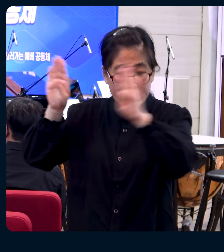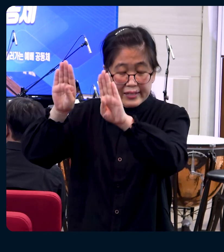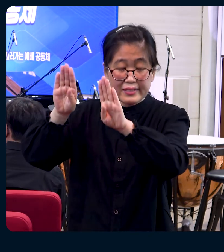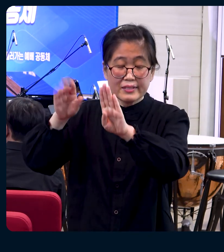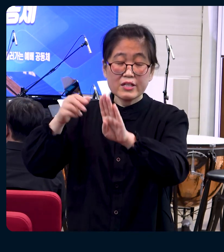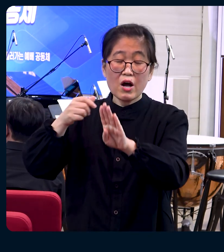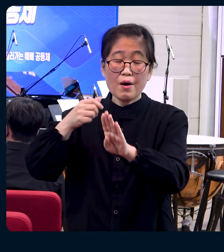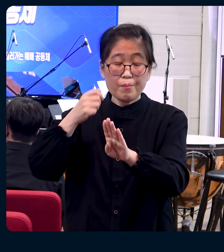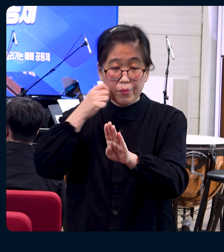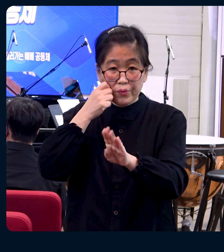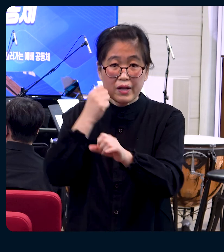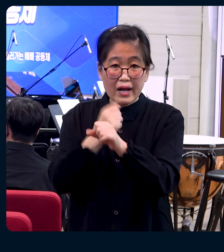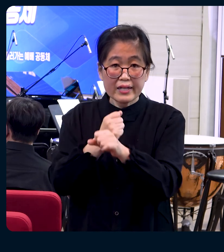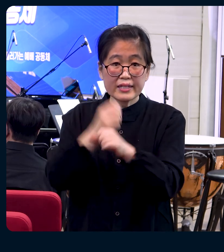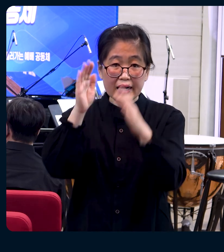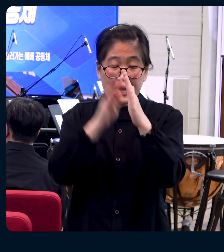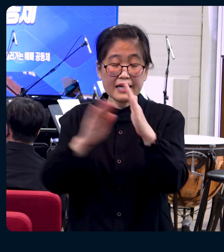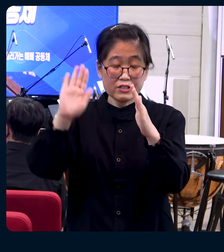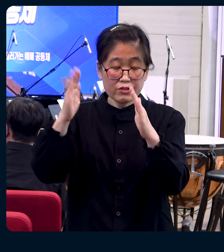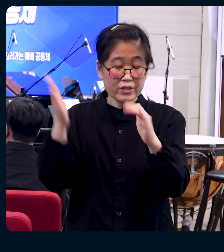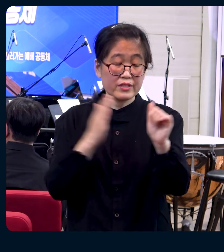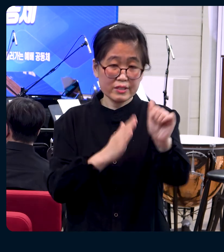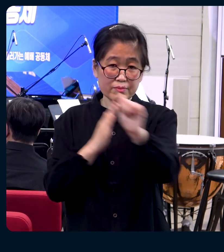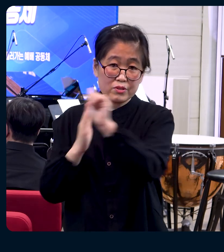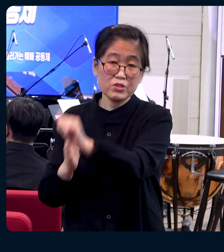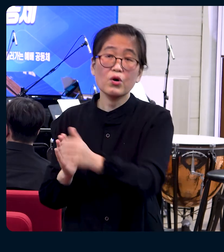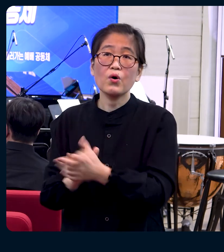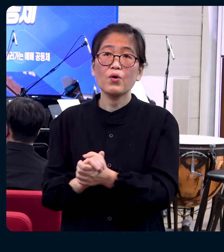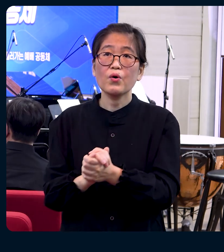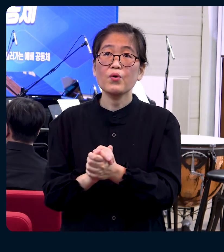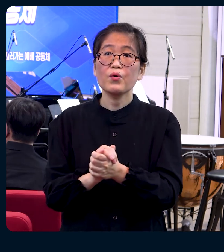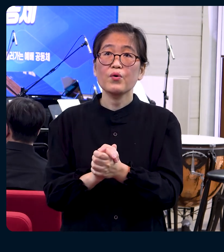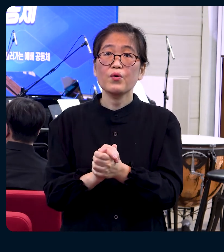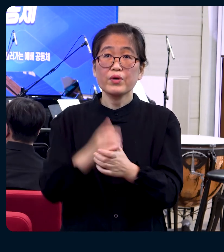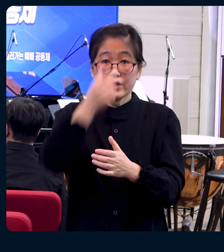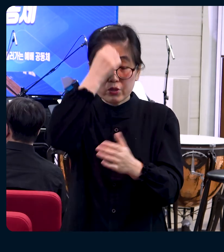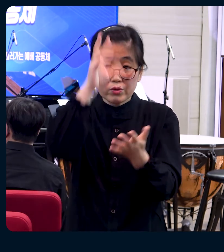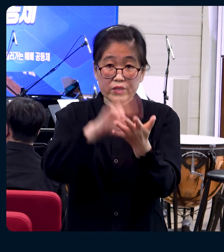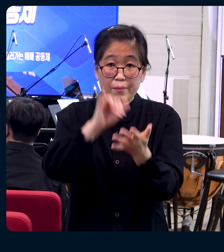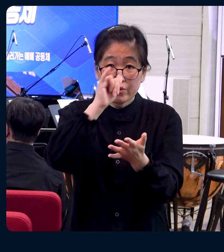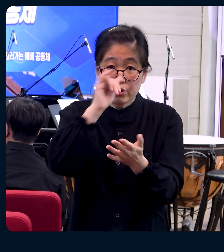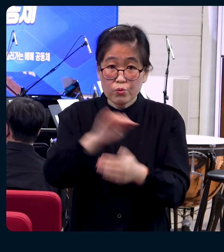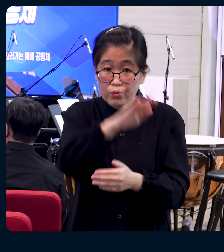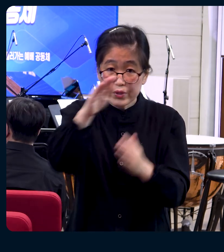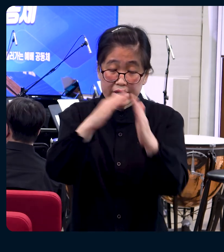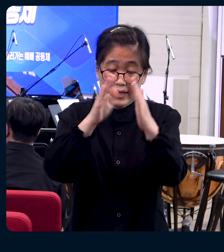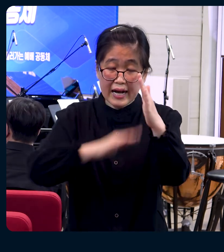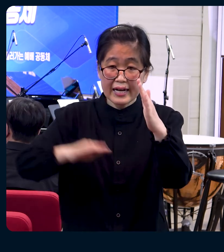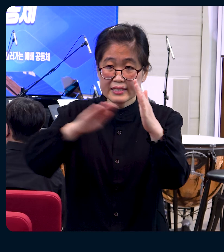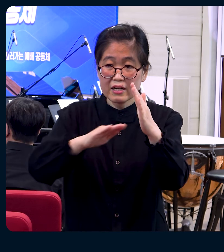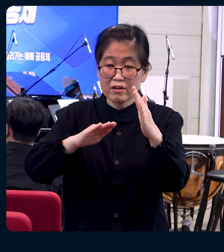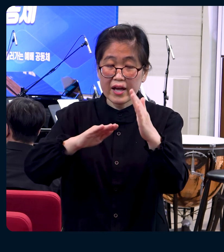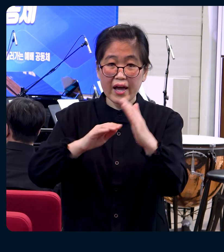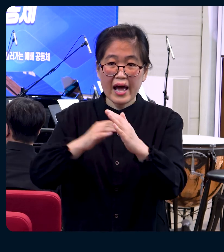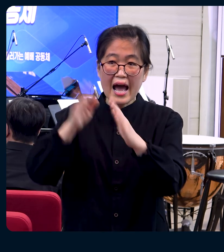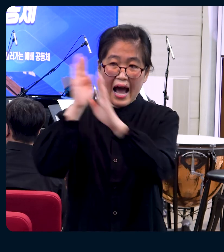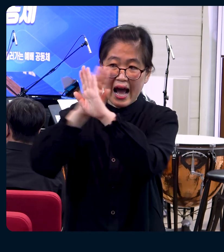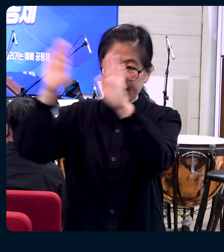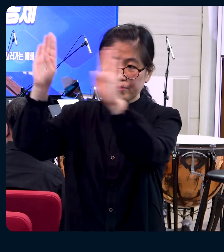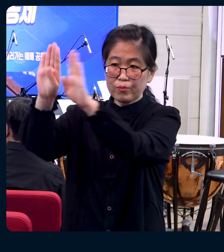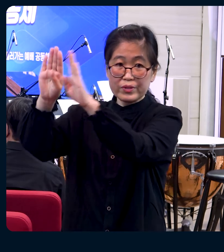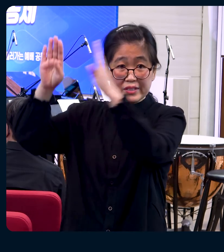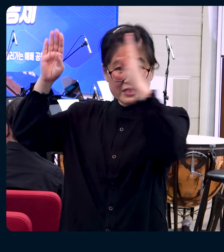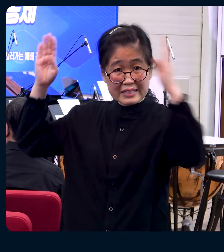열어주심으로 말미암아 닫을 자가 없는 가정이 되시기를 주의 이름으로 축원합니다. 그래서 오늘 기도할 제목이 있어요. 하나님, 우리 가정의